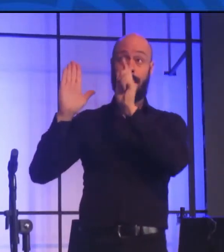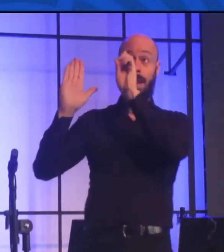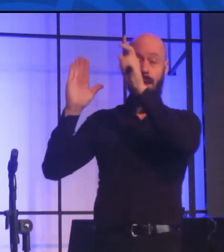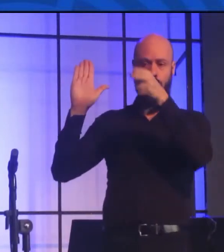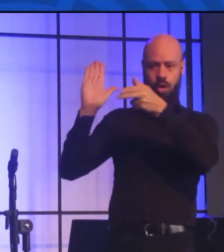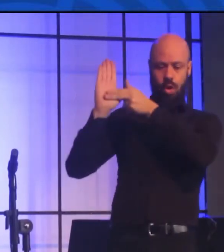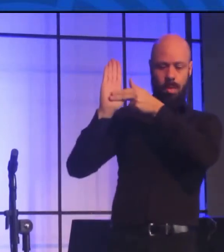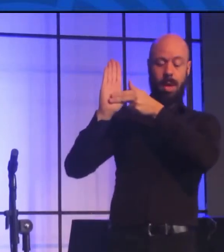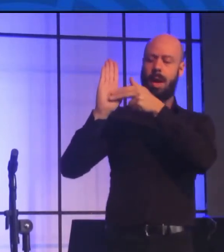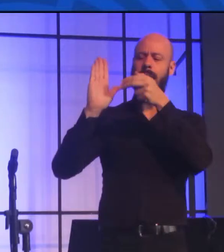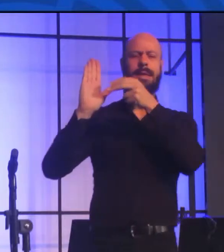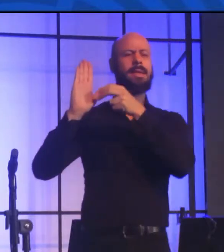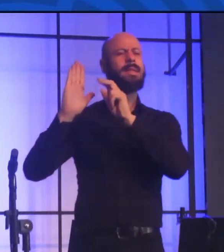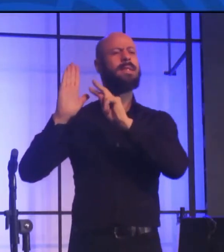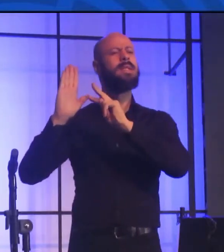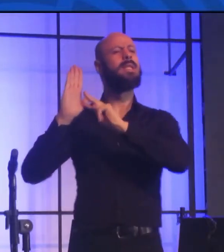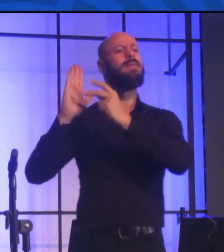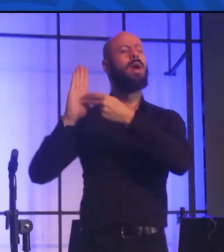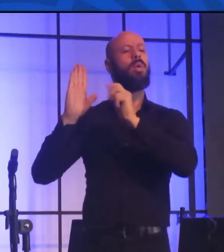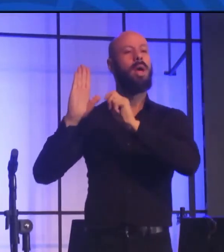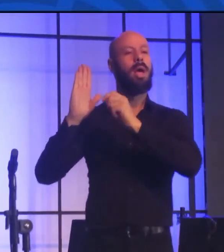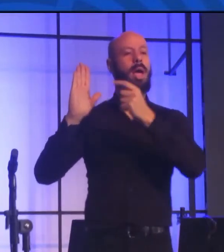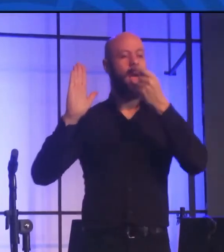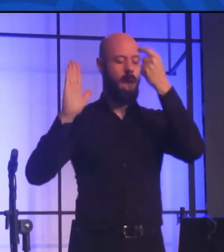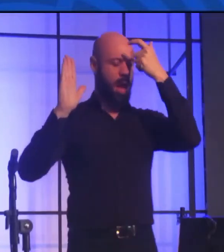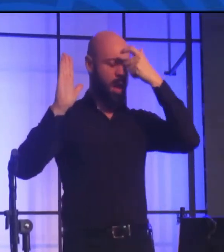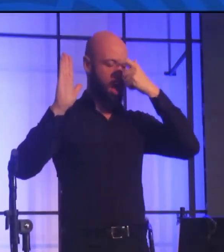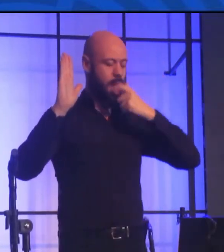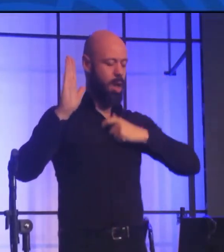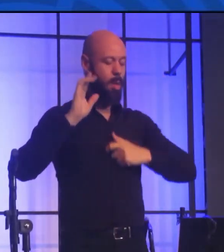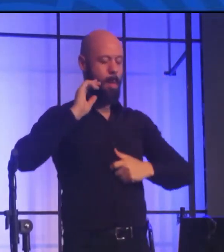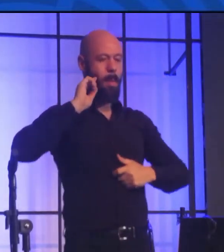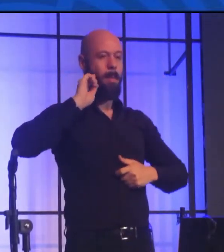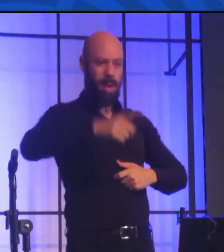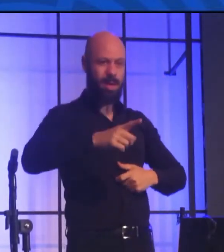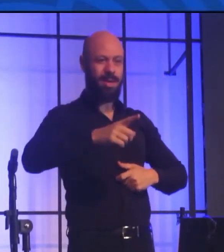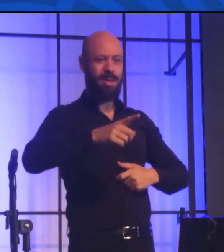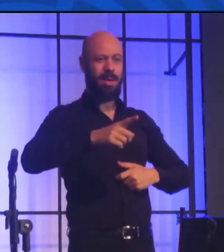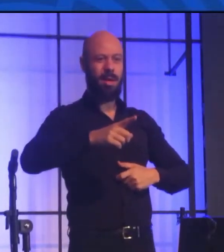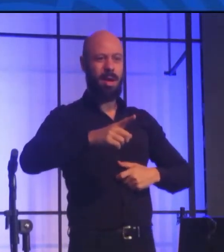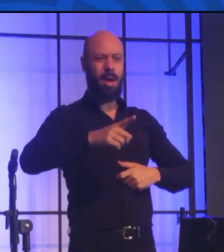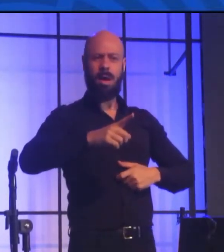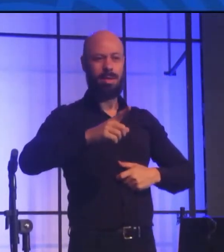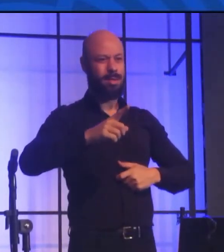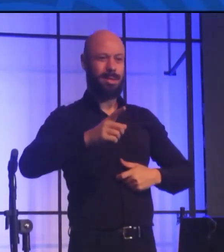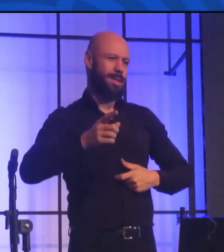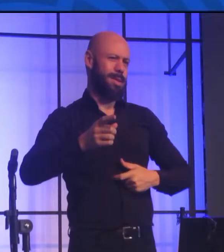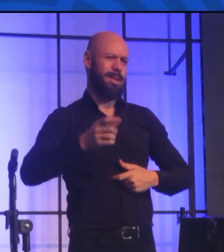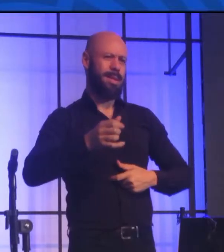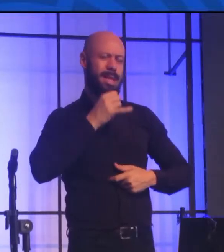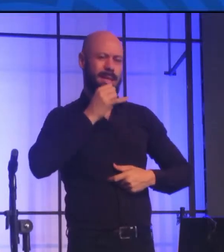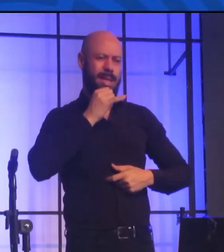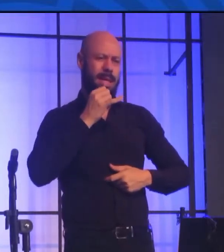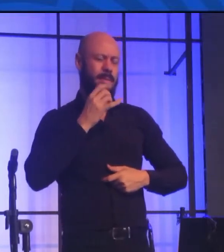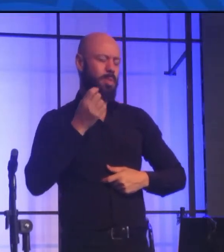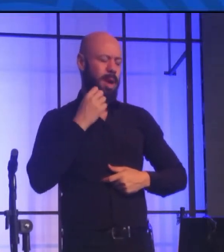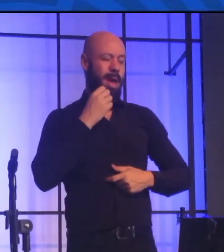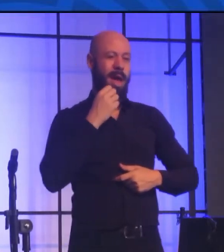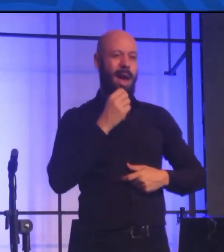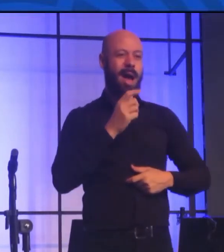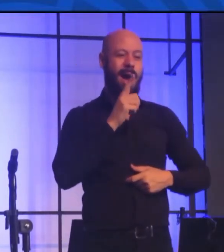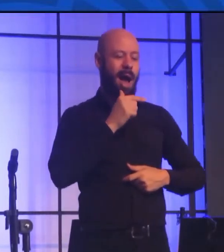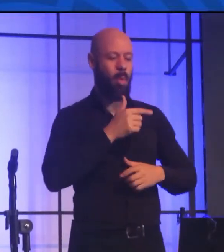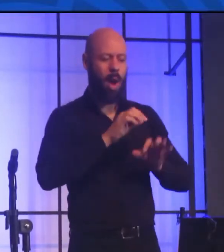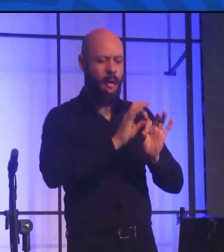Quando você está num lugar onde você não tem água, Ele é o Deus que faz brotar a água da rocha. É o Deus que seja aquilo